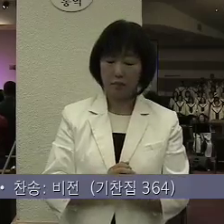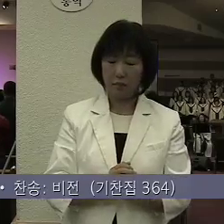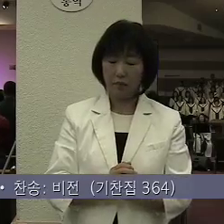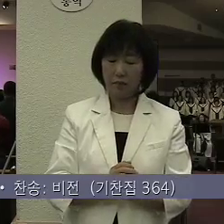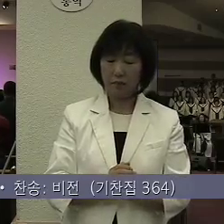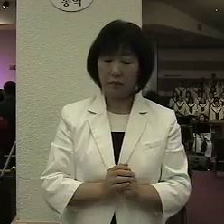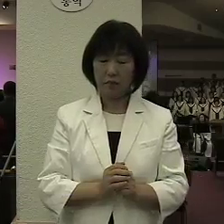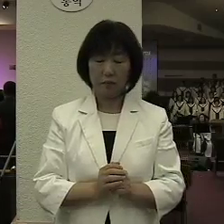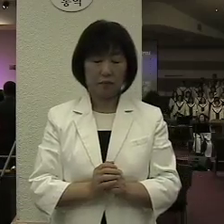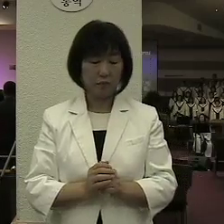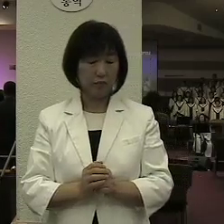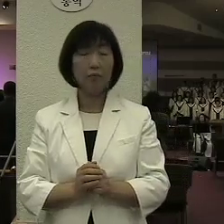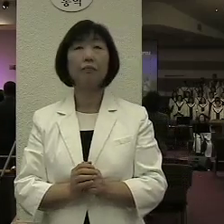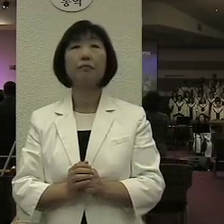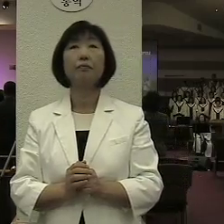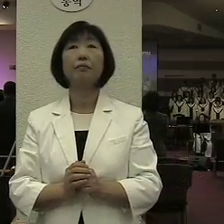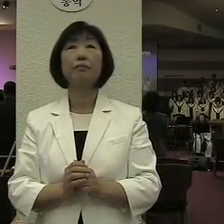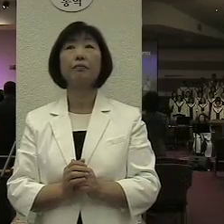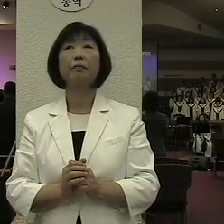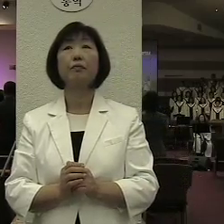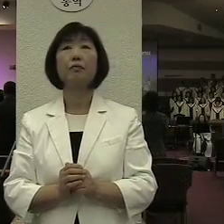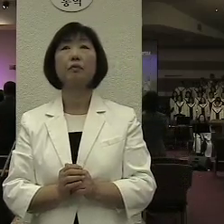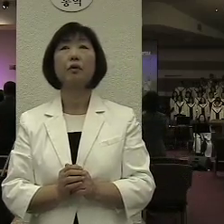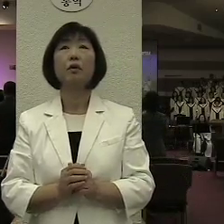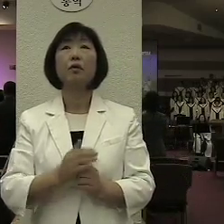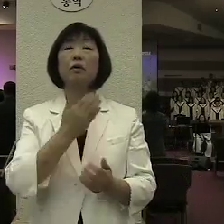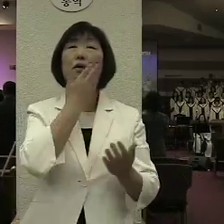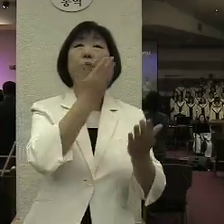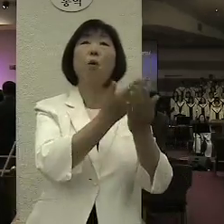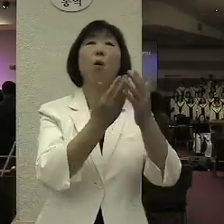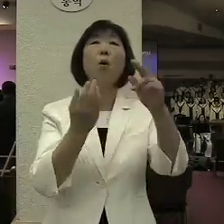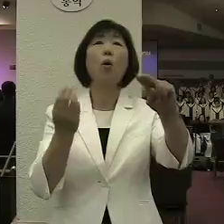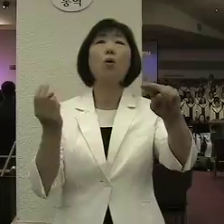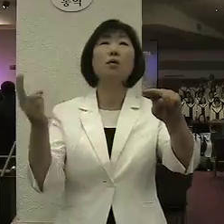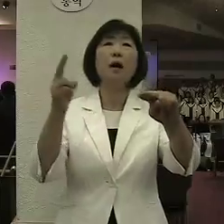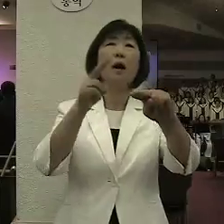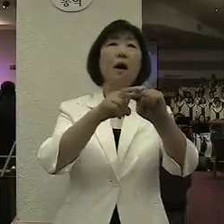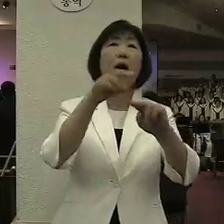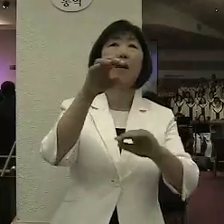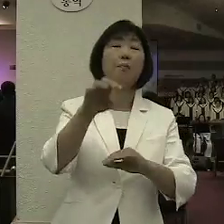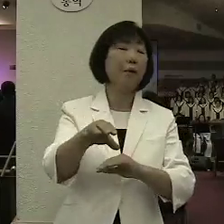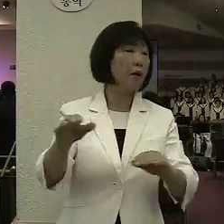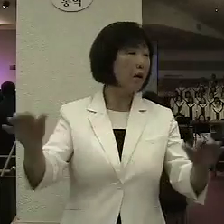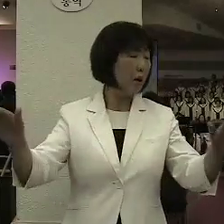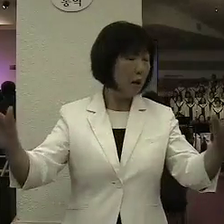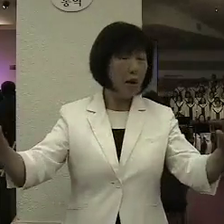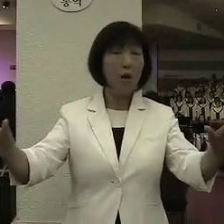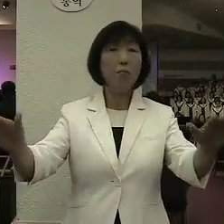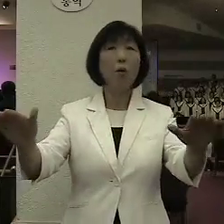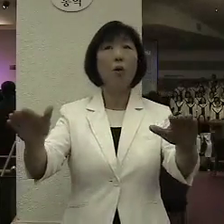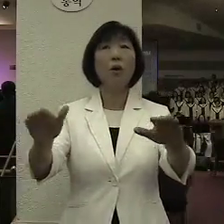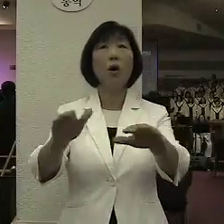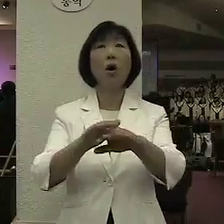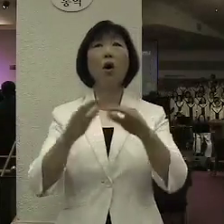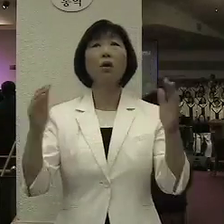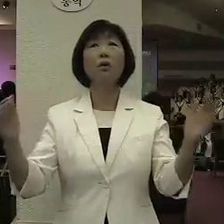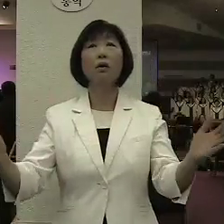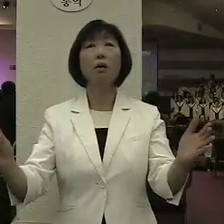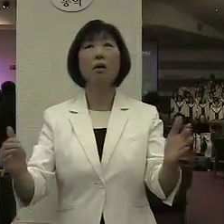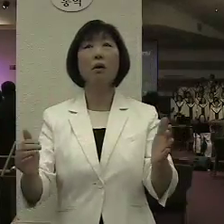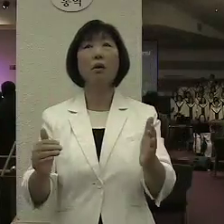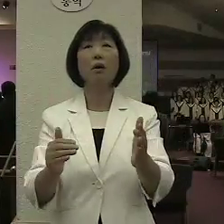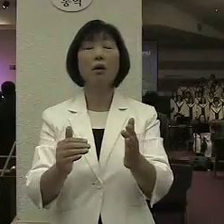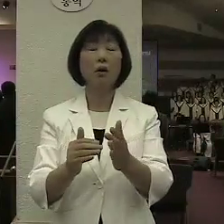우리 비전 찬양 올려드립시다. 보좌를 바라보면서 살아계신 주님을 목격합시다. 주님을 바라보면서 그 주님이